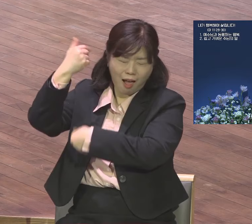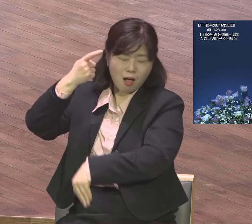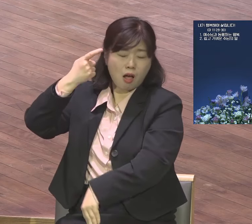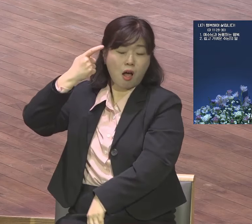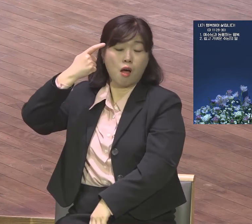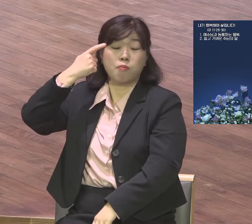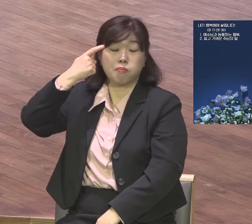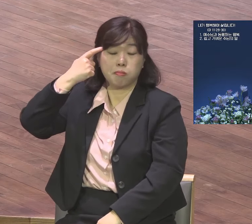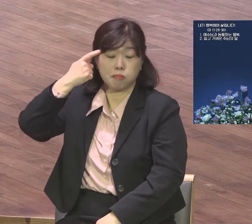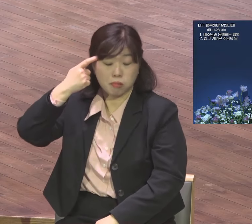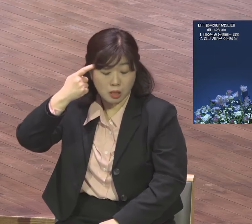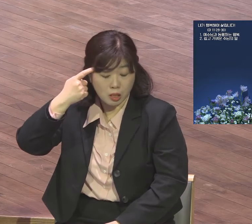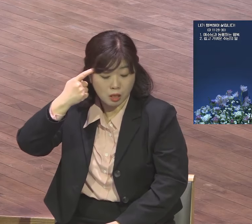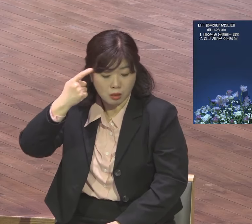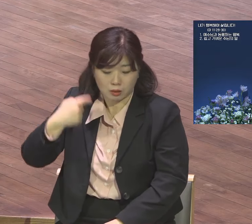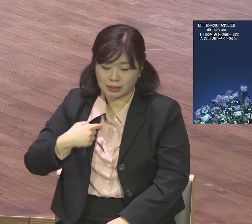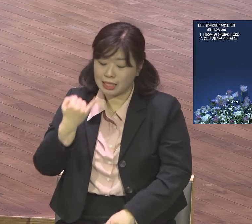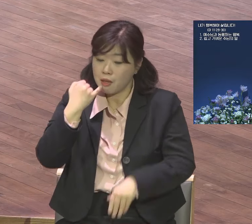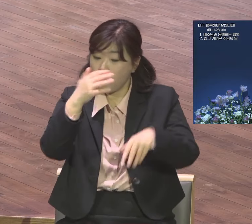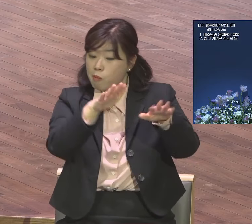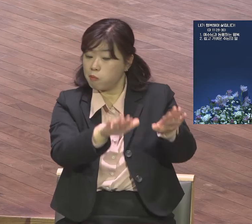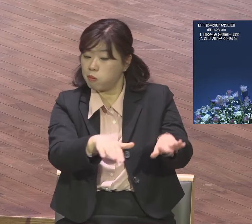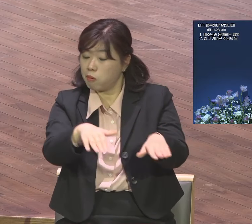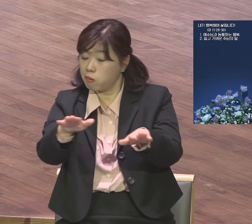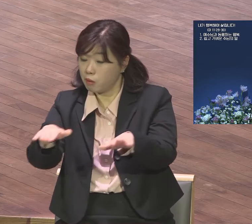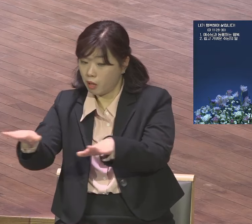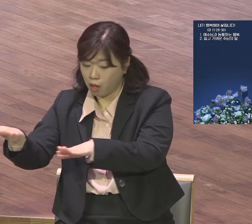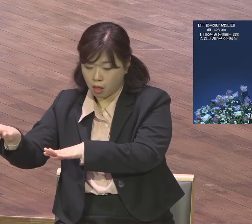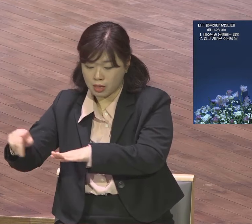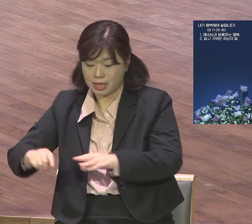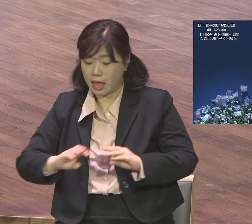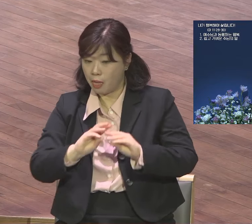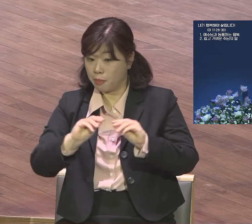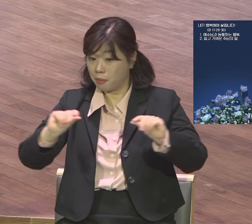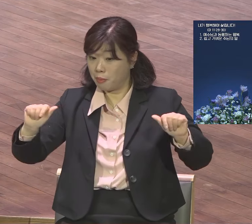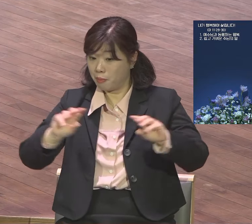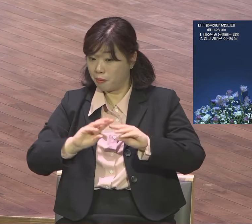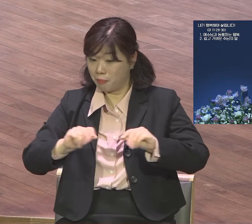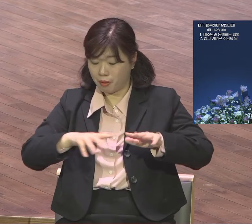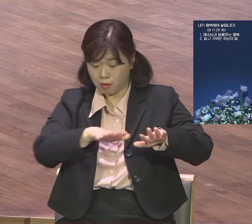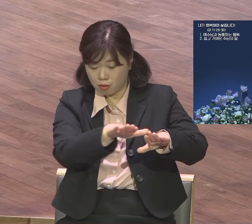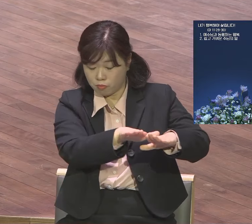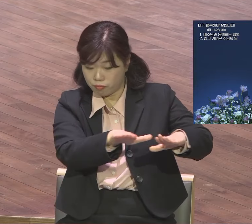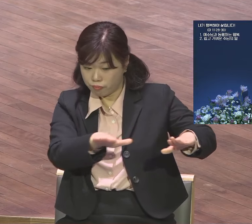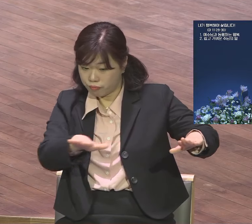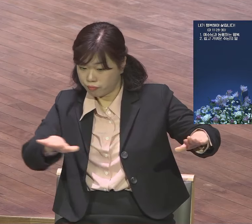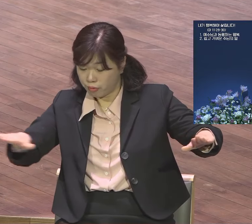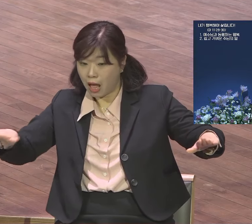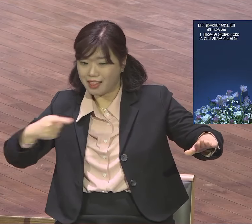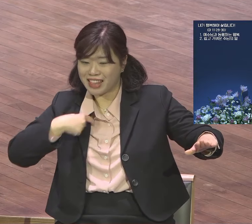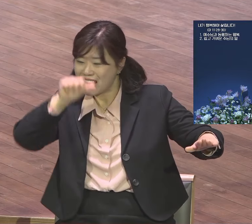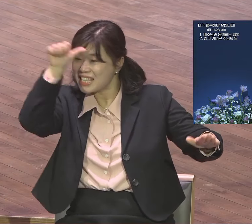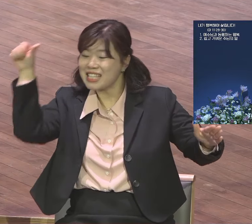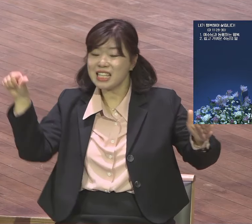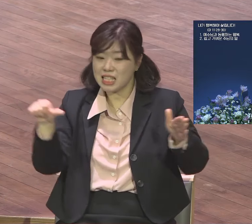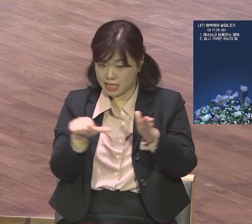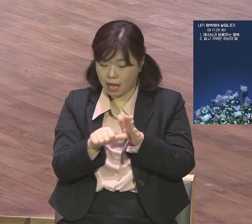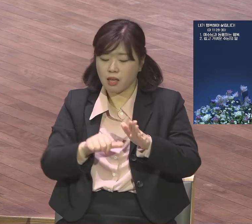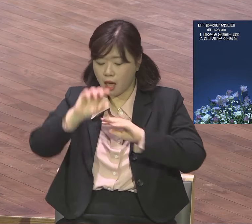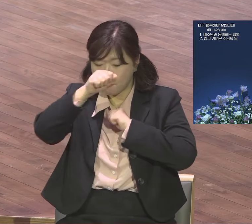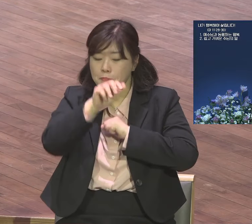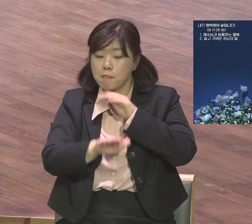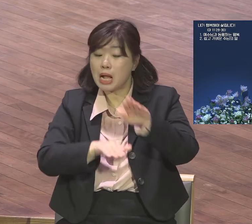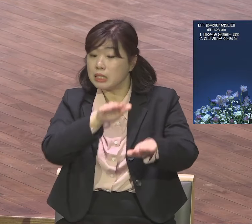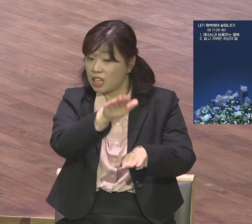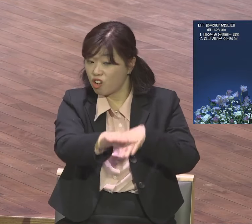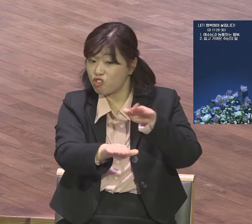하나는 주님의 것이었습니다. 그런데 한 가지, 자기가 걸어온 길에 발자국이 한 쌍밖에 없었던 때가